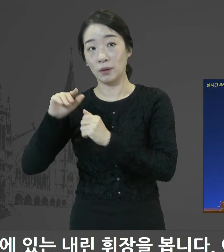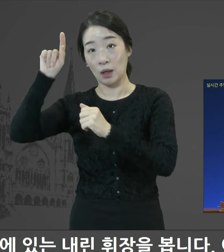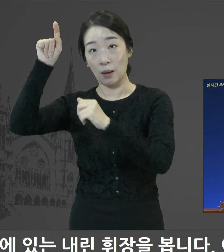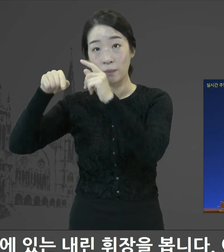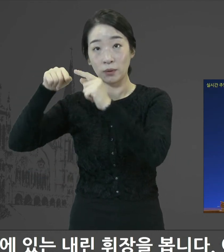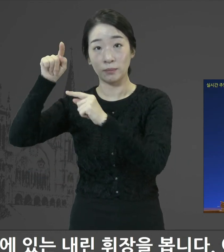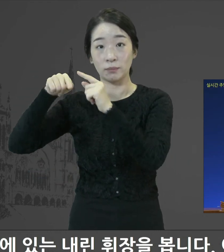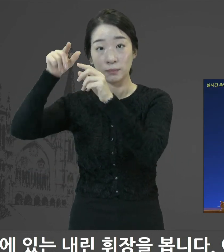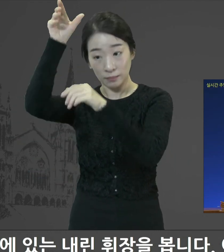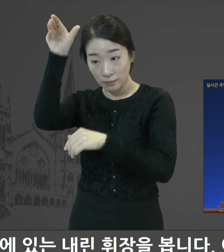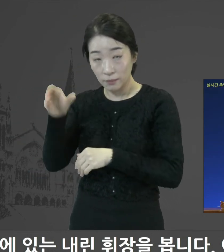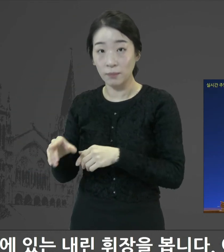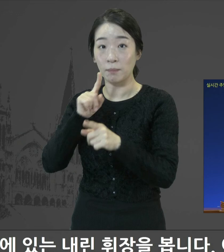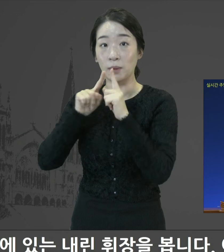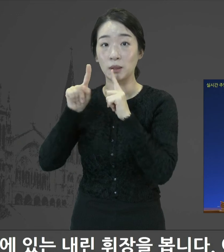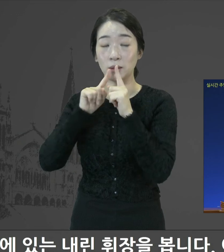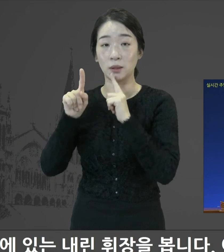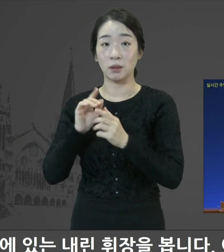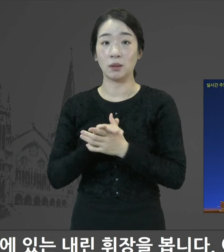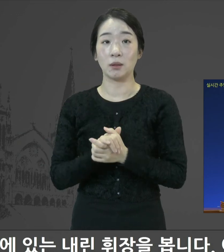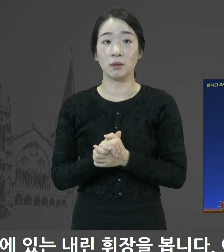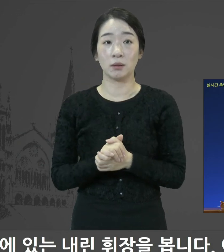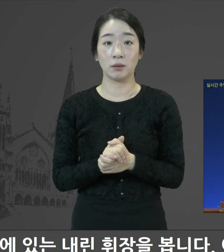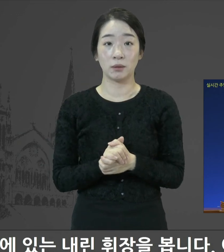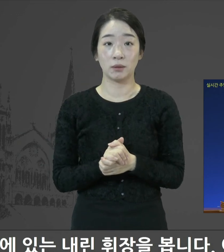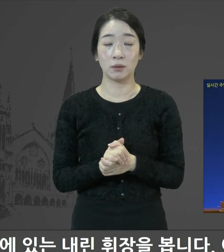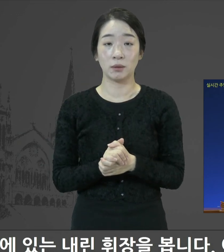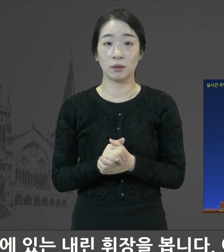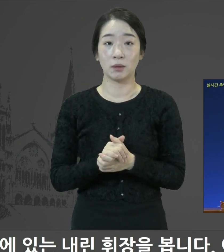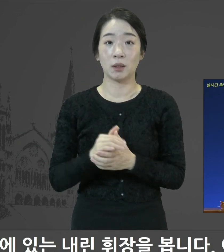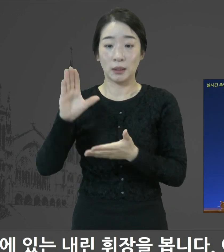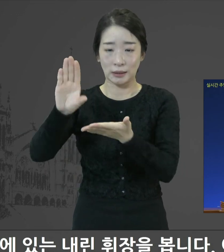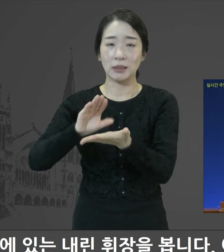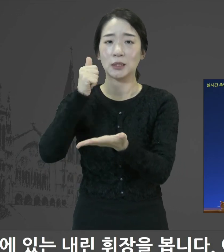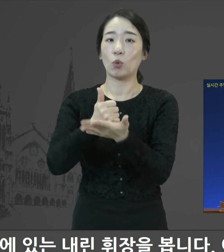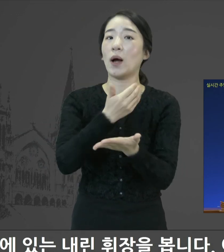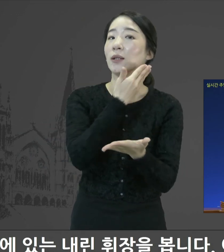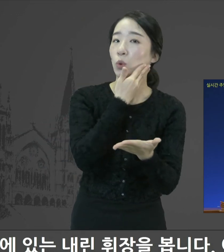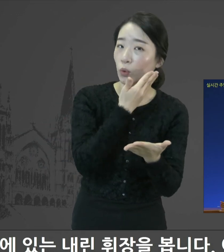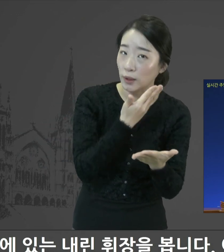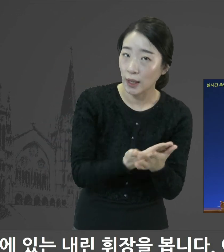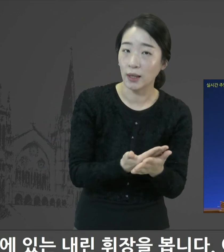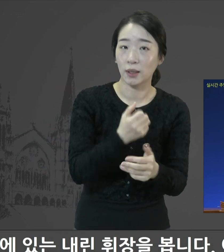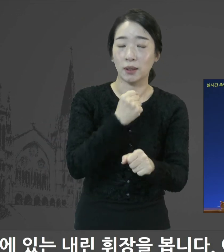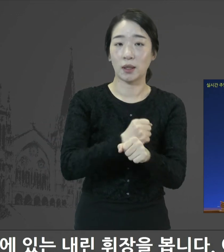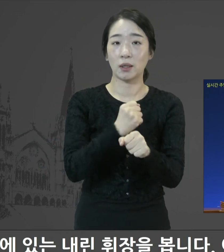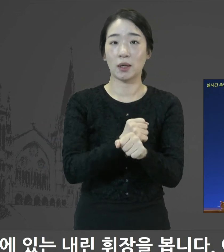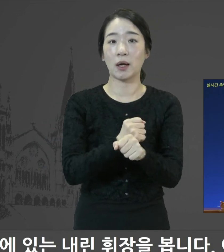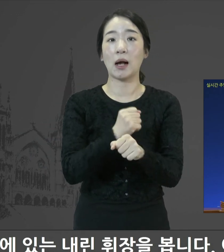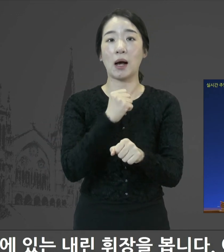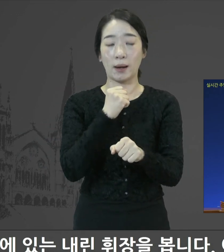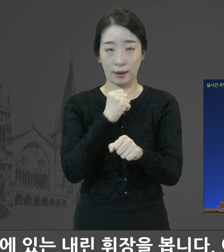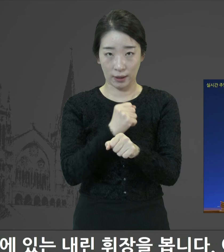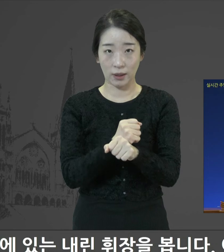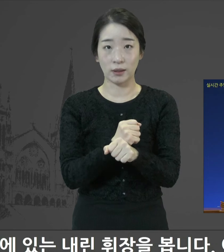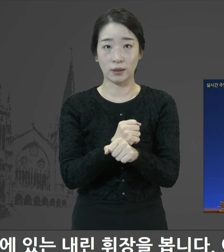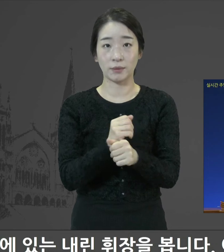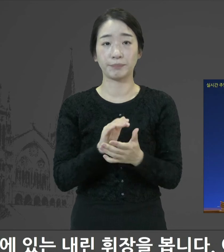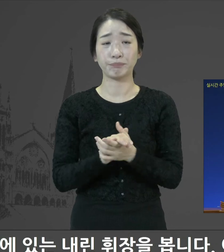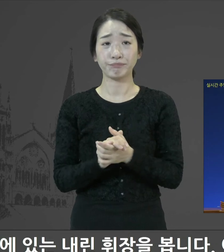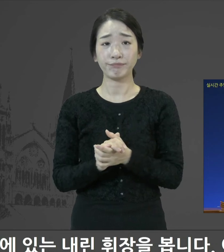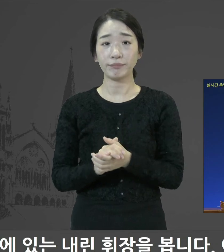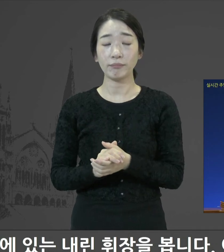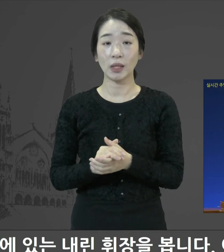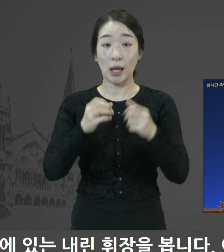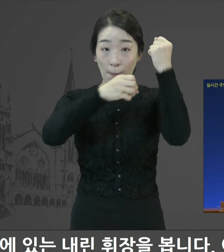죽든지 대하면서 그리스도가 존귀하게 되게 하려 하나니. 여러분 오실 때마다 이거